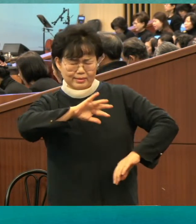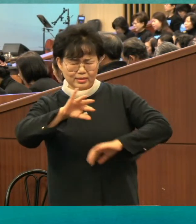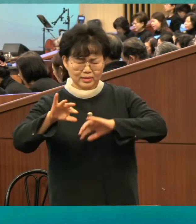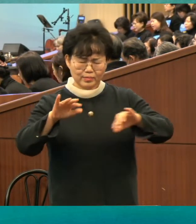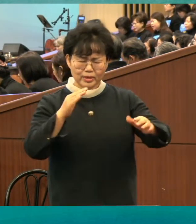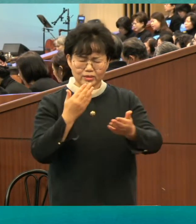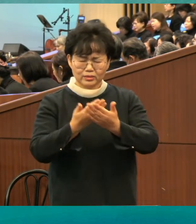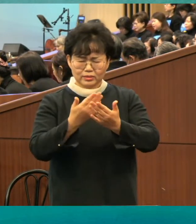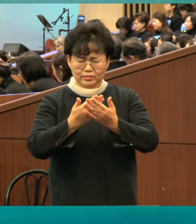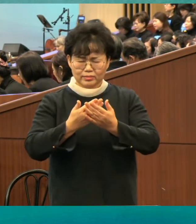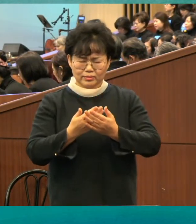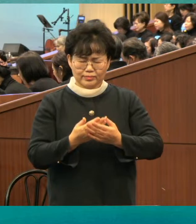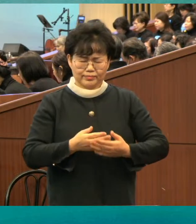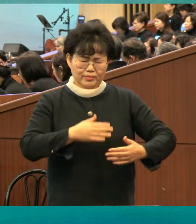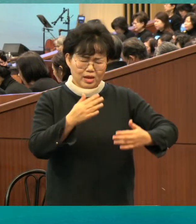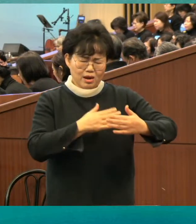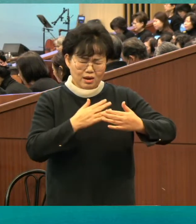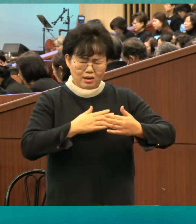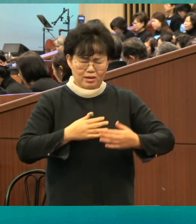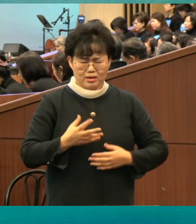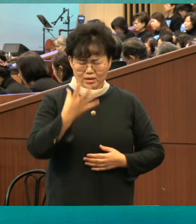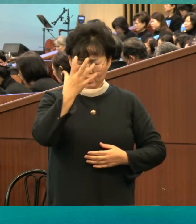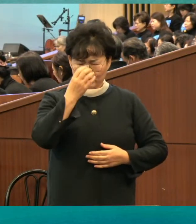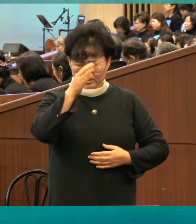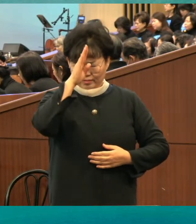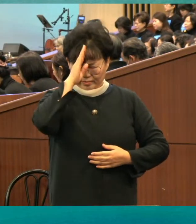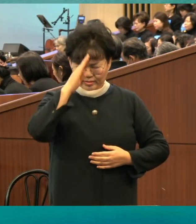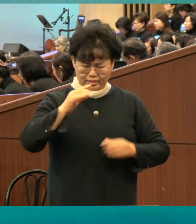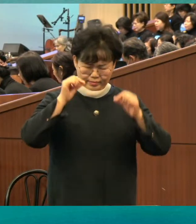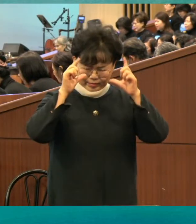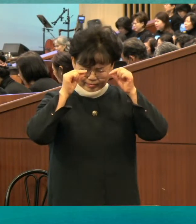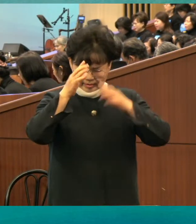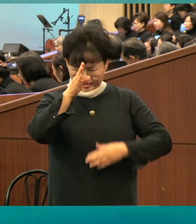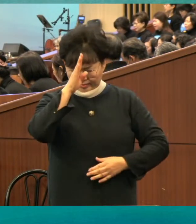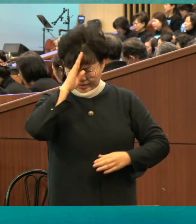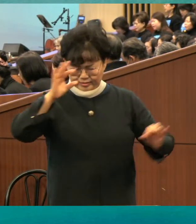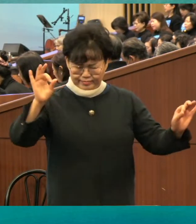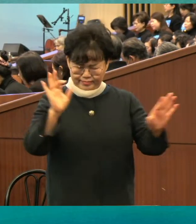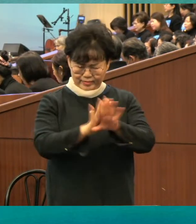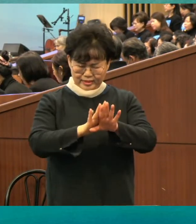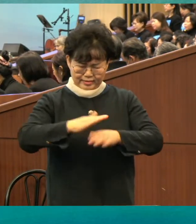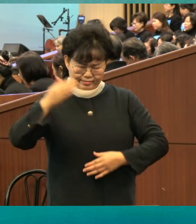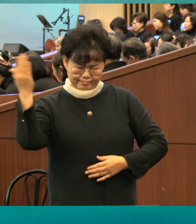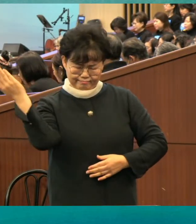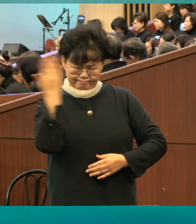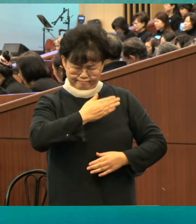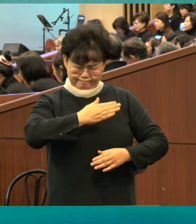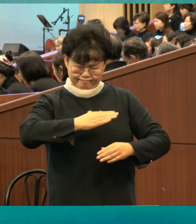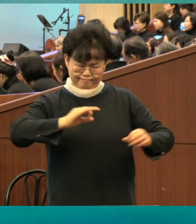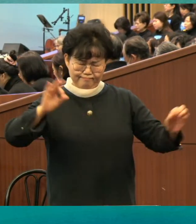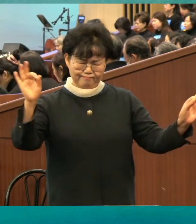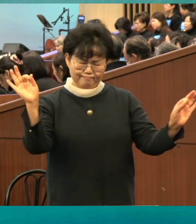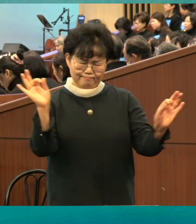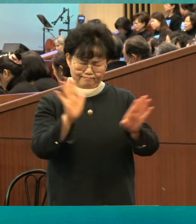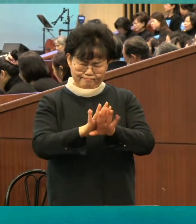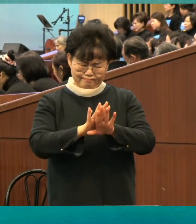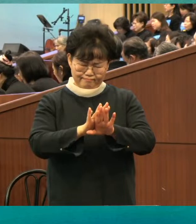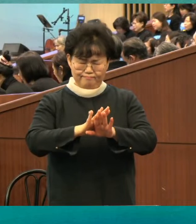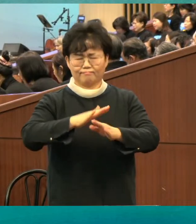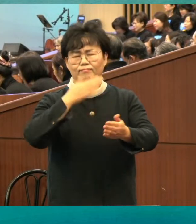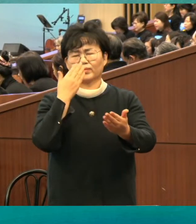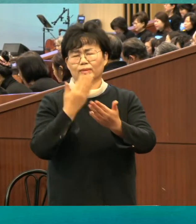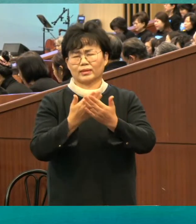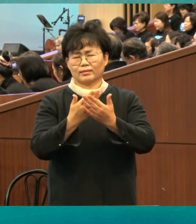주시옵시고 공황장애, 불면증, 우울증이 떠나가게 하여 주시옵시며 깨끗하게 낫는 역사가 일어나게 하여